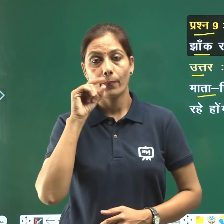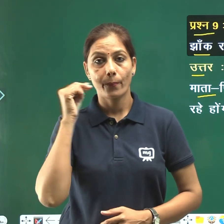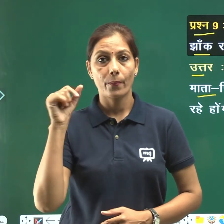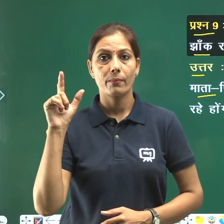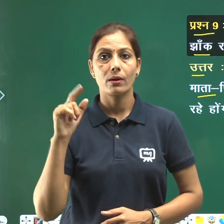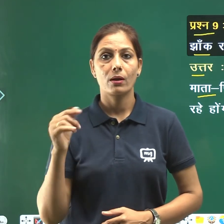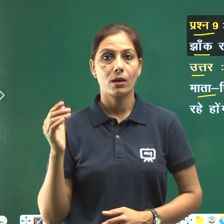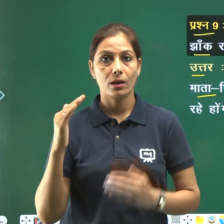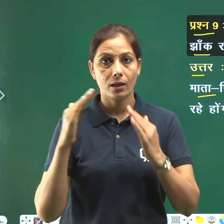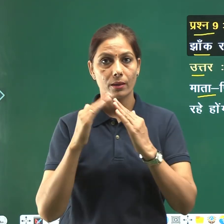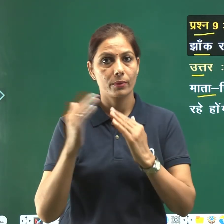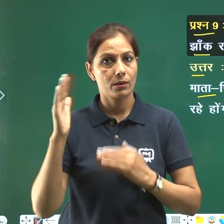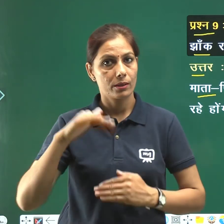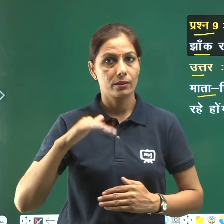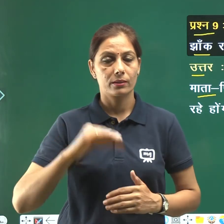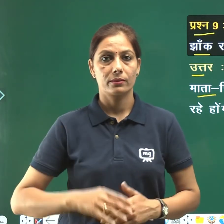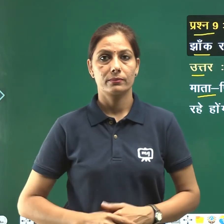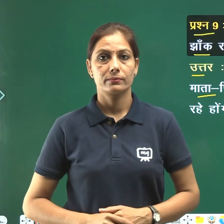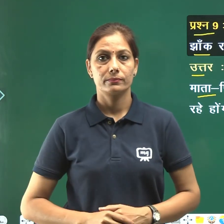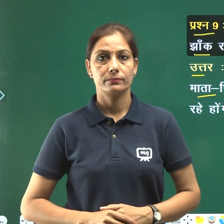घर वापस आएंगे।